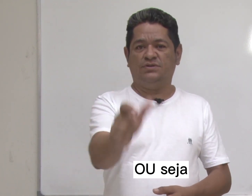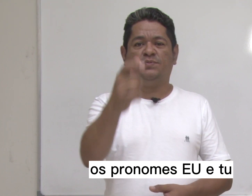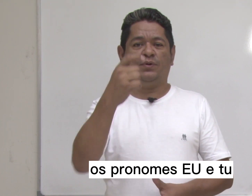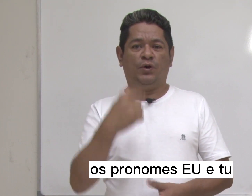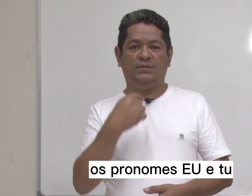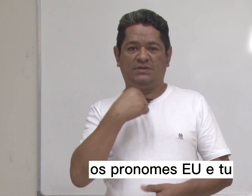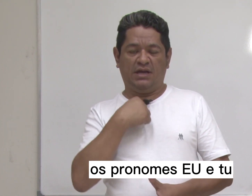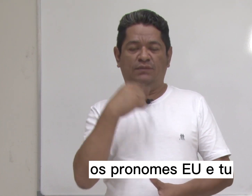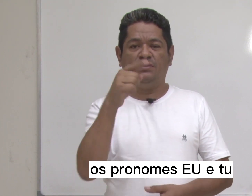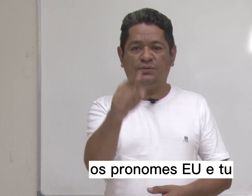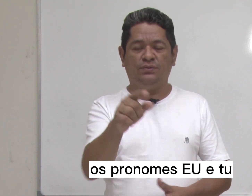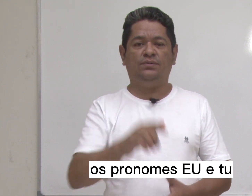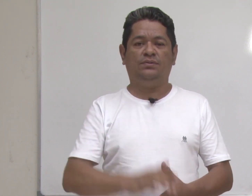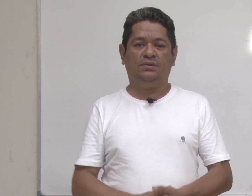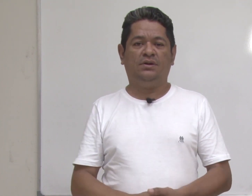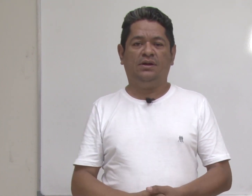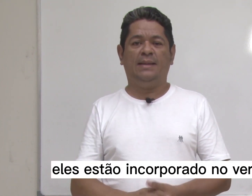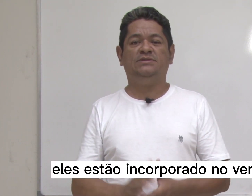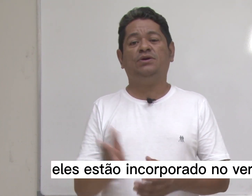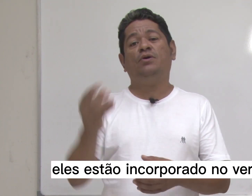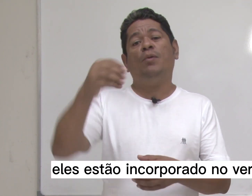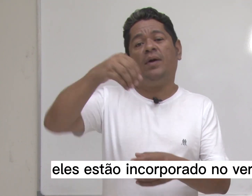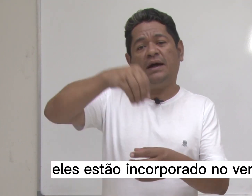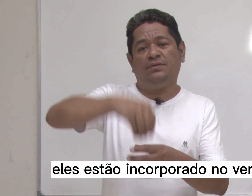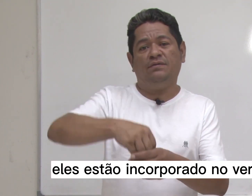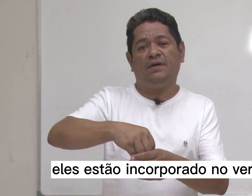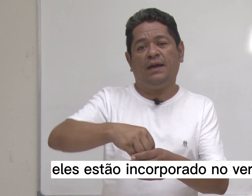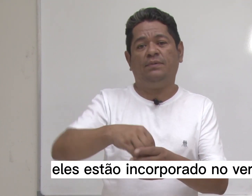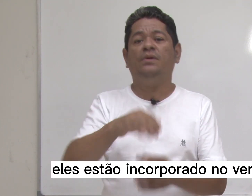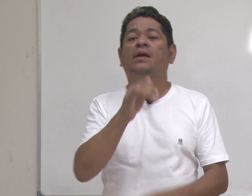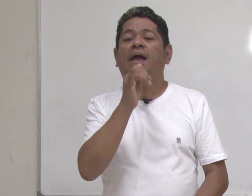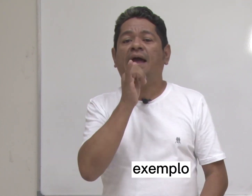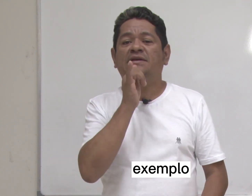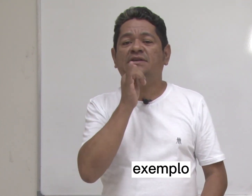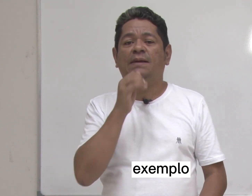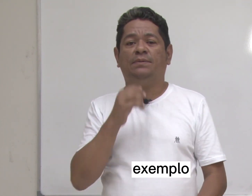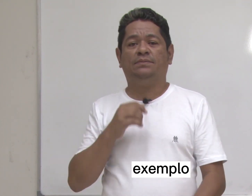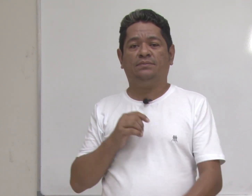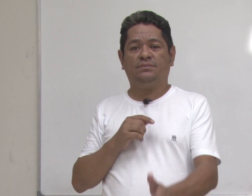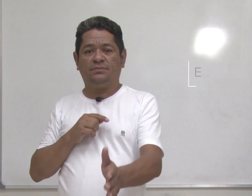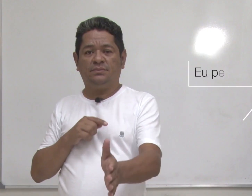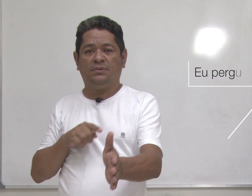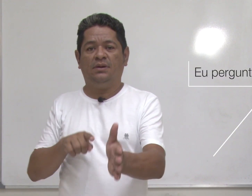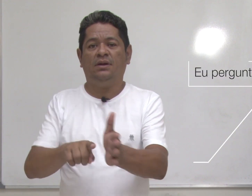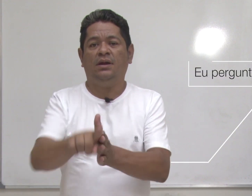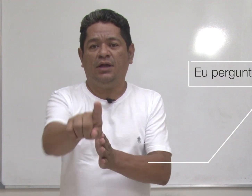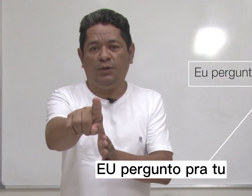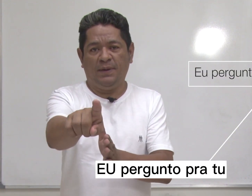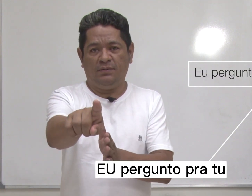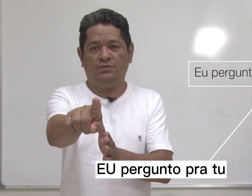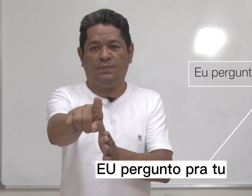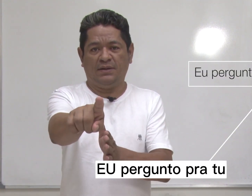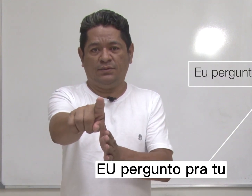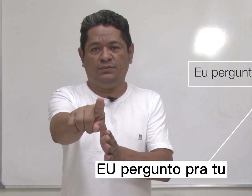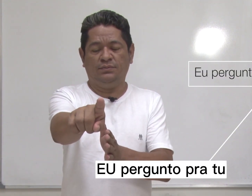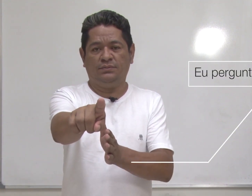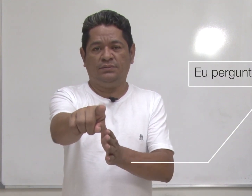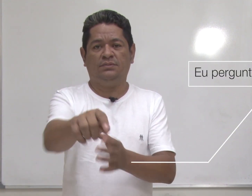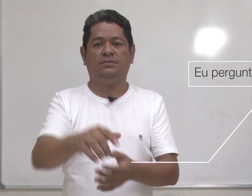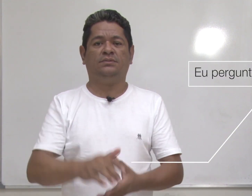os pronomes eu e tu, eles estão incorporados no verbo. Exemplo, eu pergunto para tu.